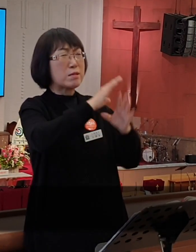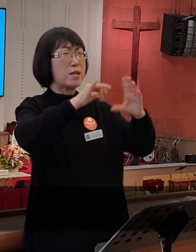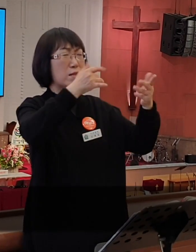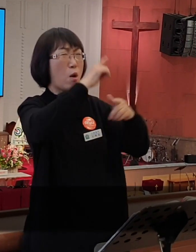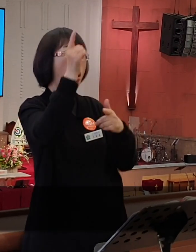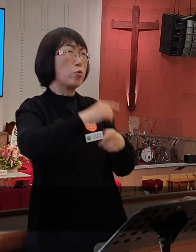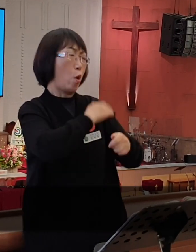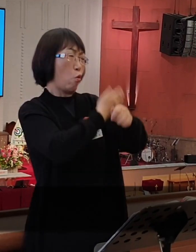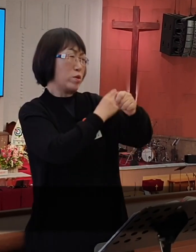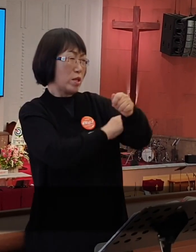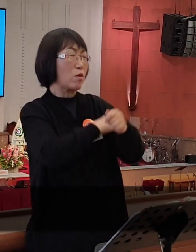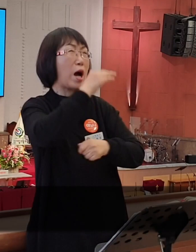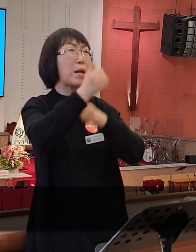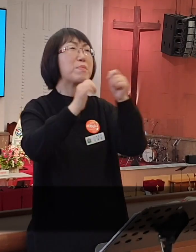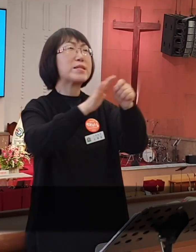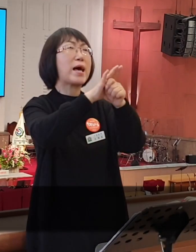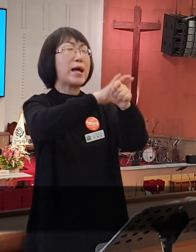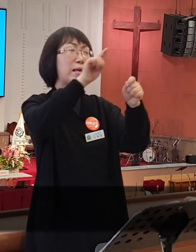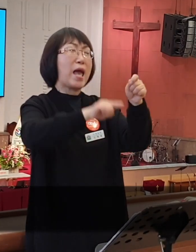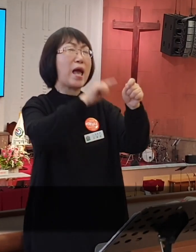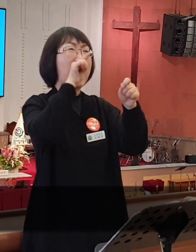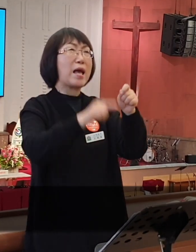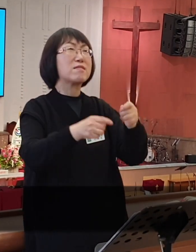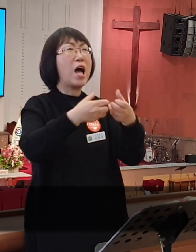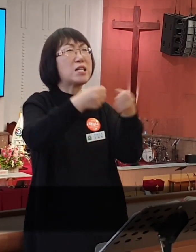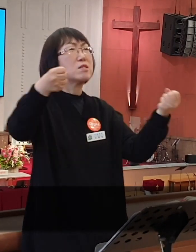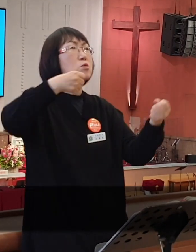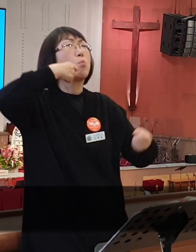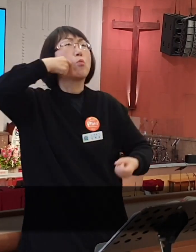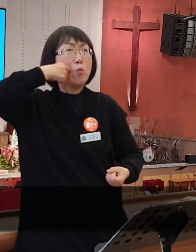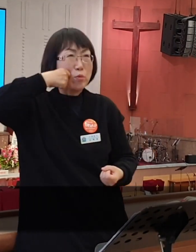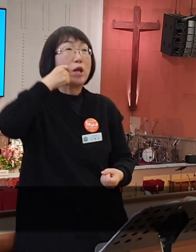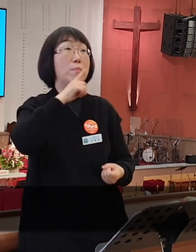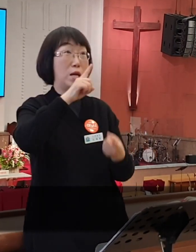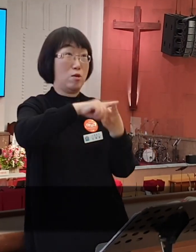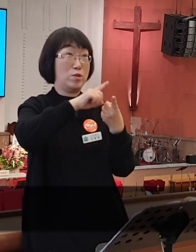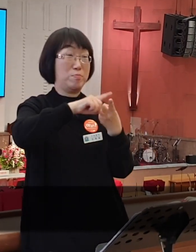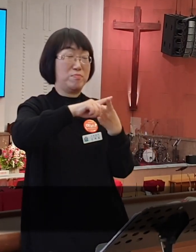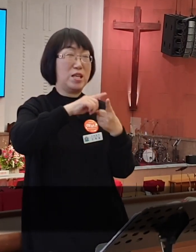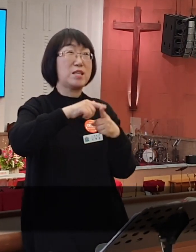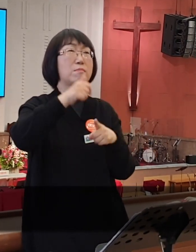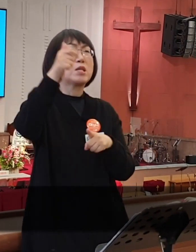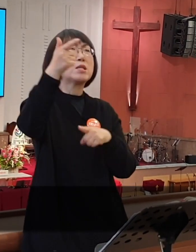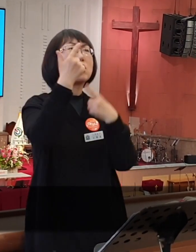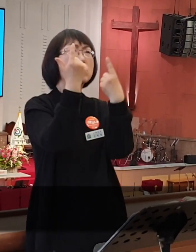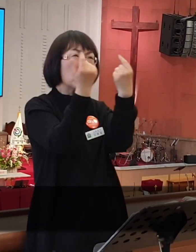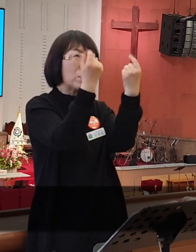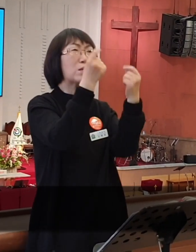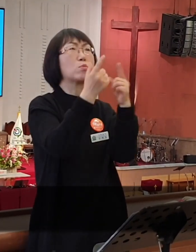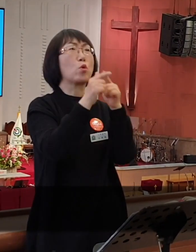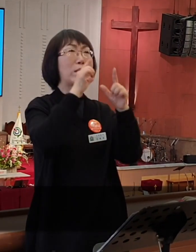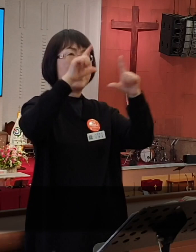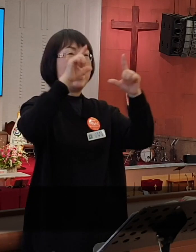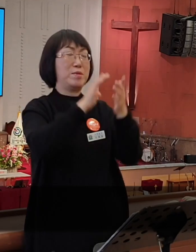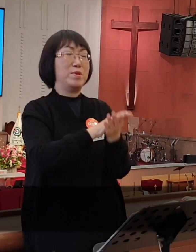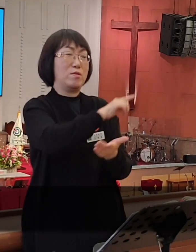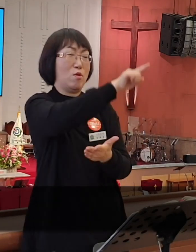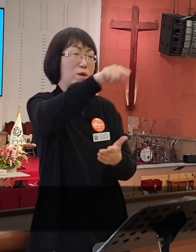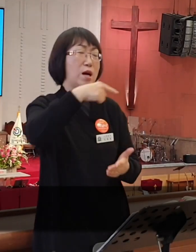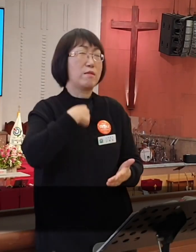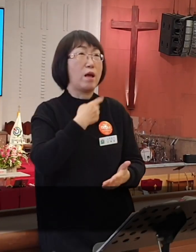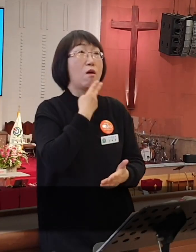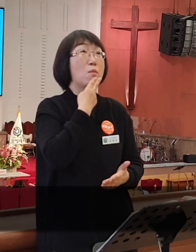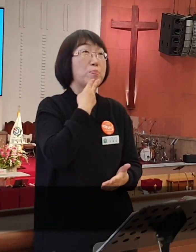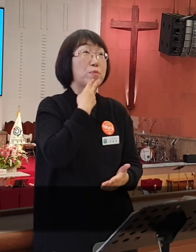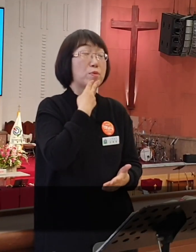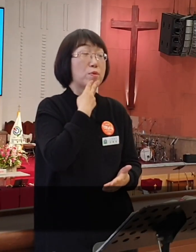어떤 권세도 우리 하나님의 사랑에서 떼어낼 수 없다고 하시는데 예수님 지금 그 말씀 하시는 거예요. 너희가 내가 없는